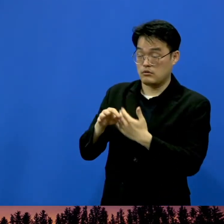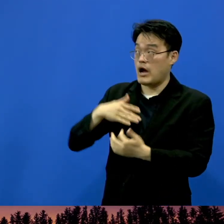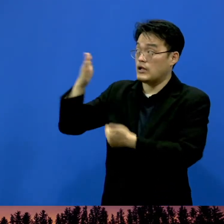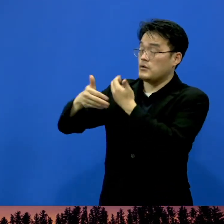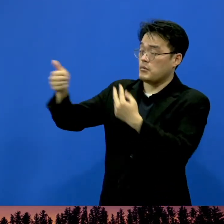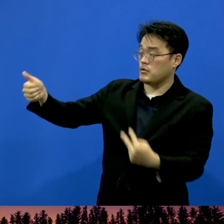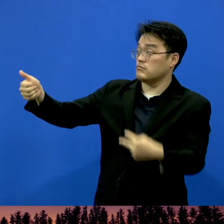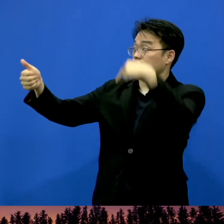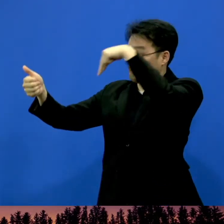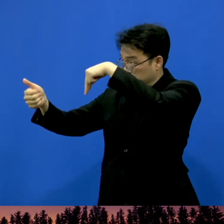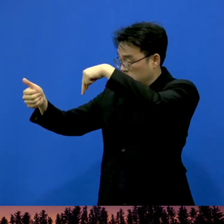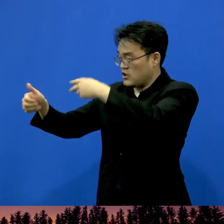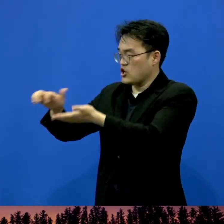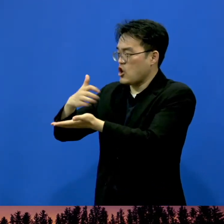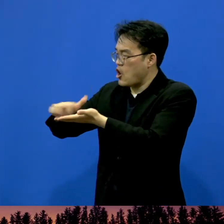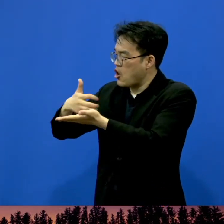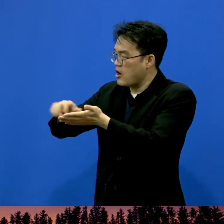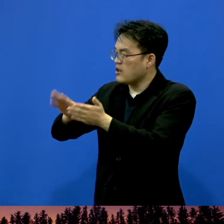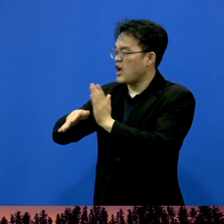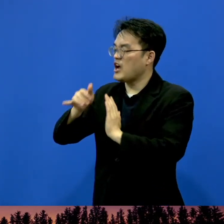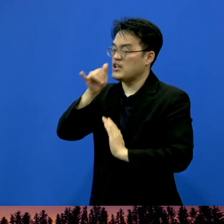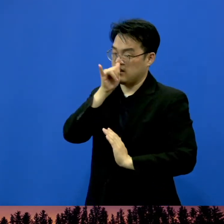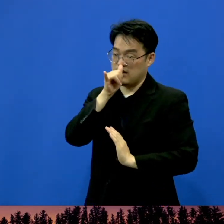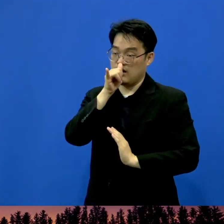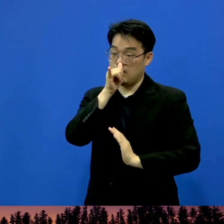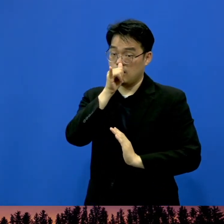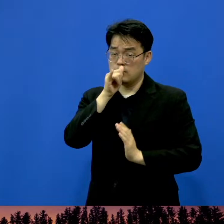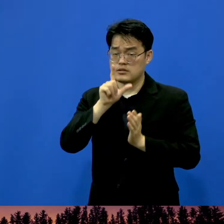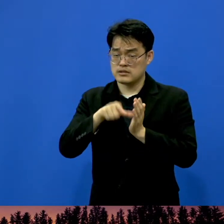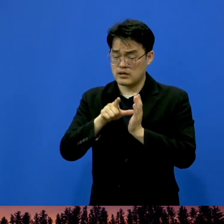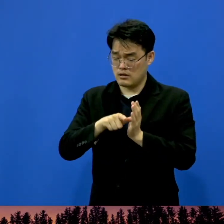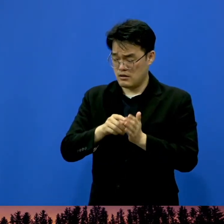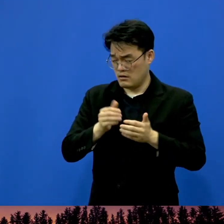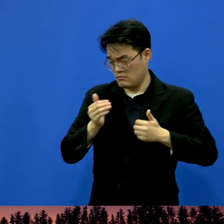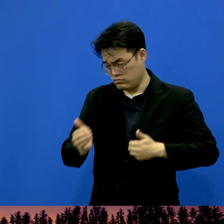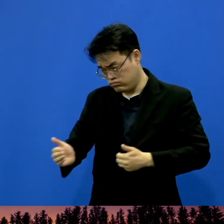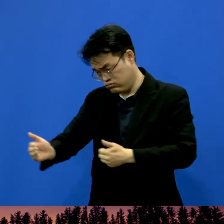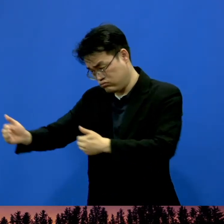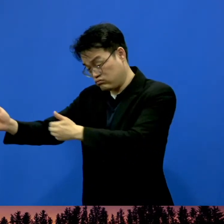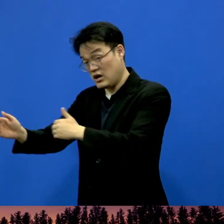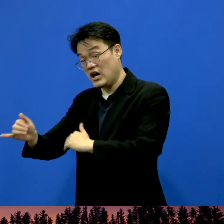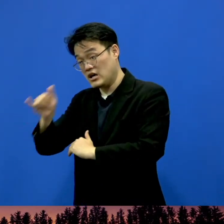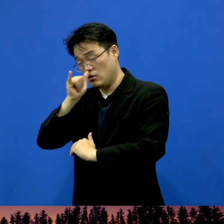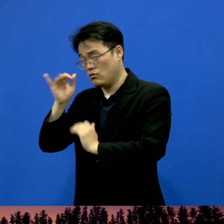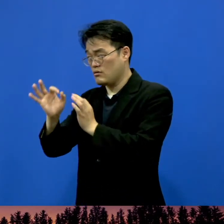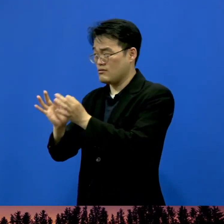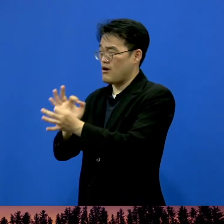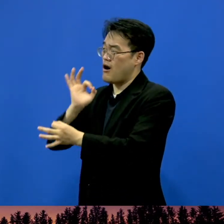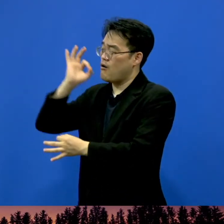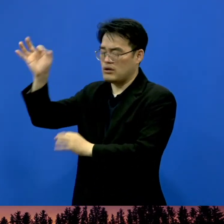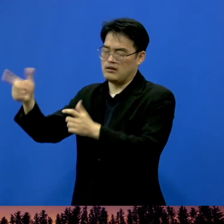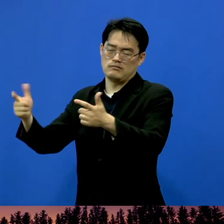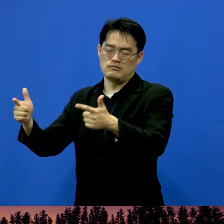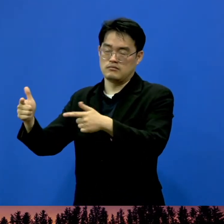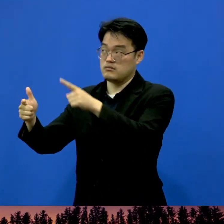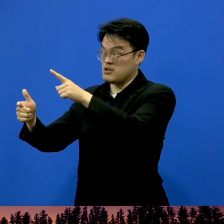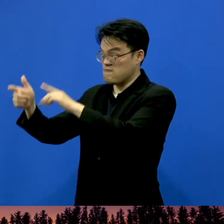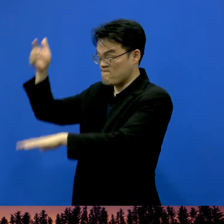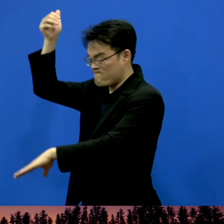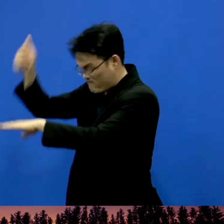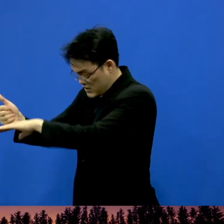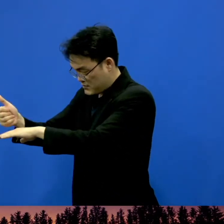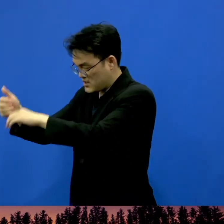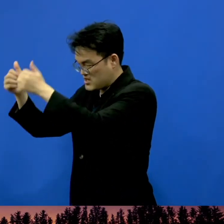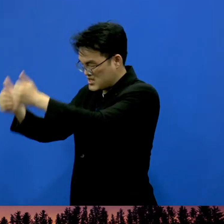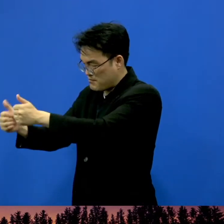오고 심판받을 날이 온다는 거예요. 무한하게 시간이 쭉 이어지고 영원처럼 간다면 심판이 없는 거예요. 딱 끝이